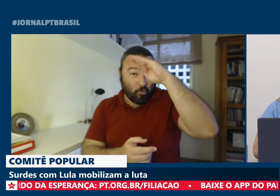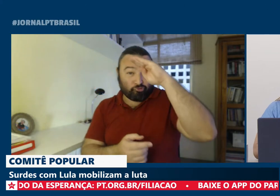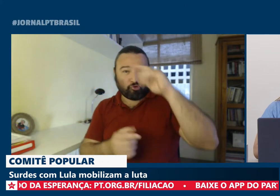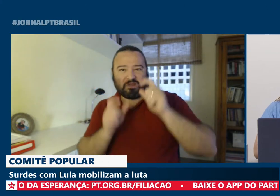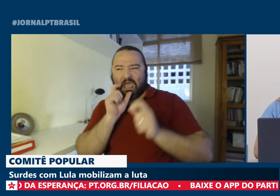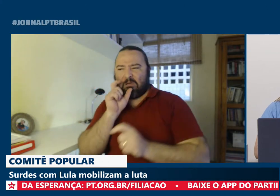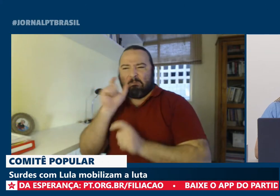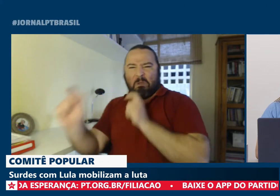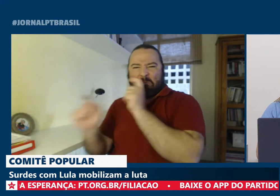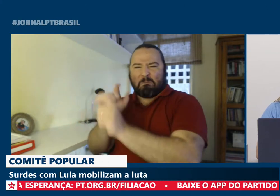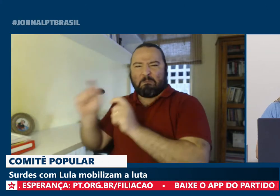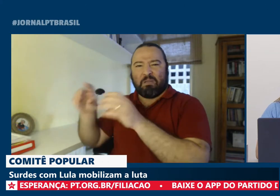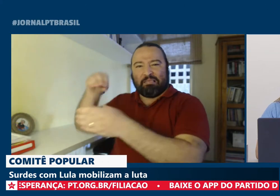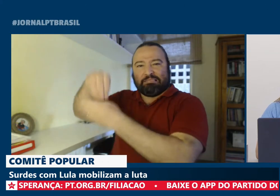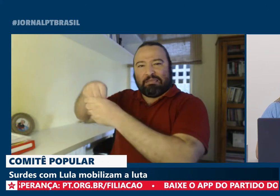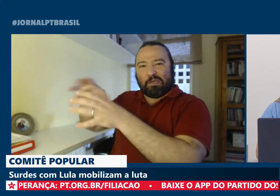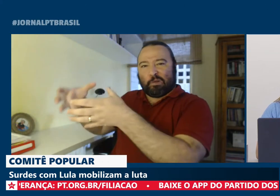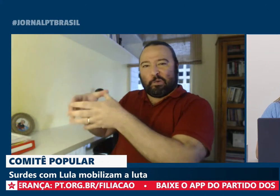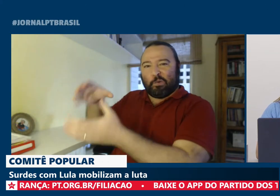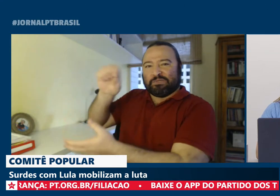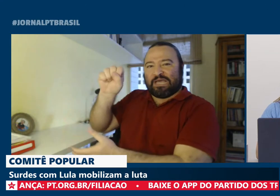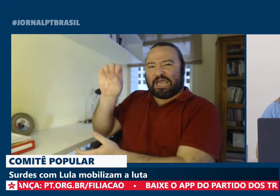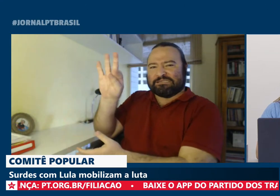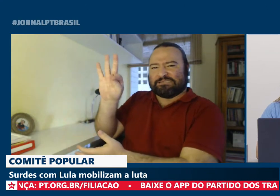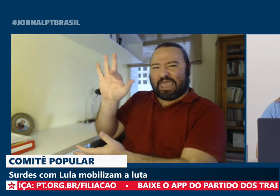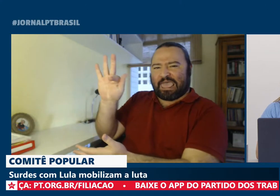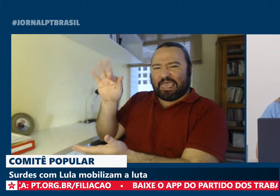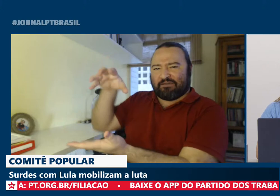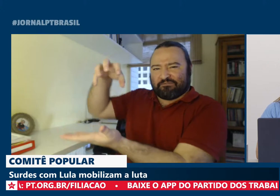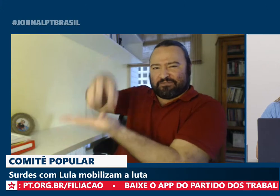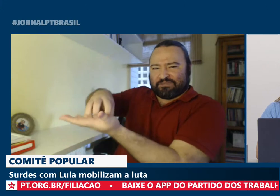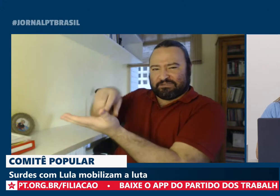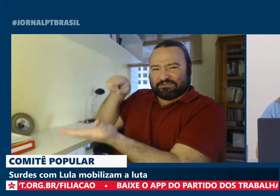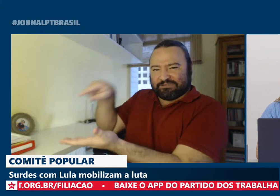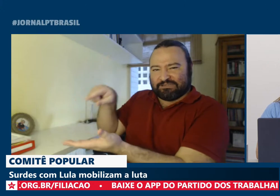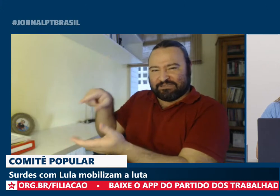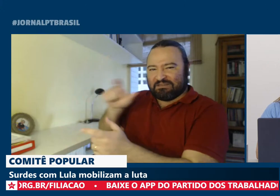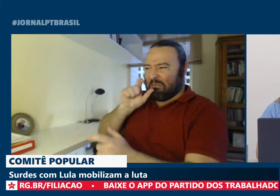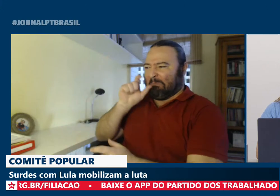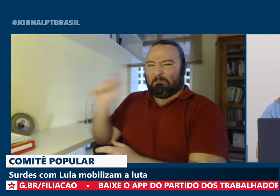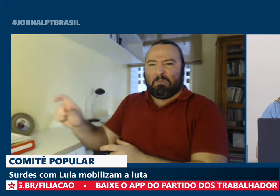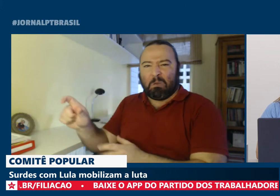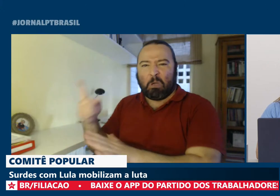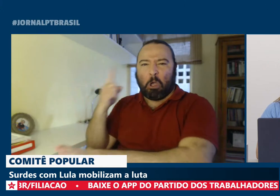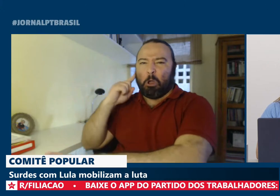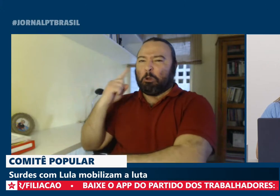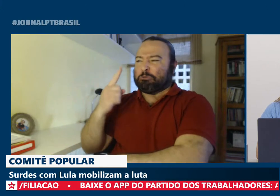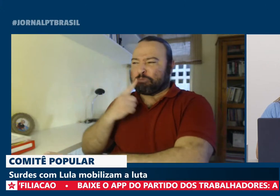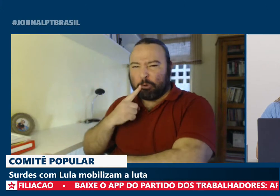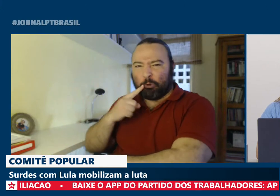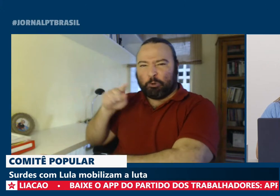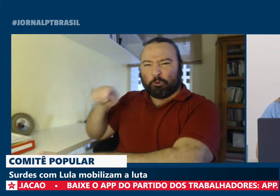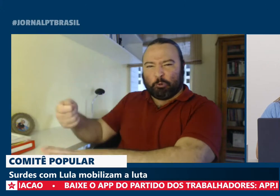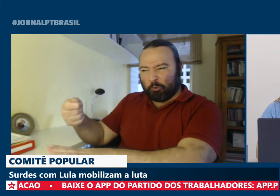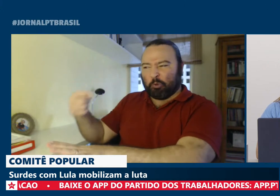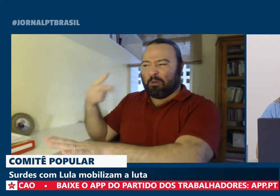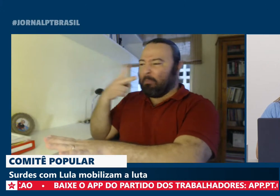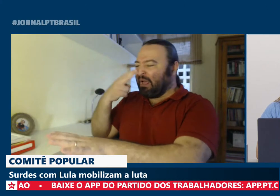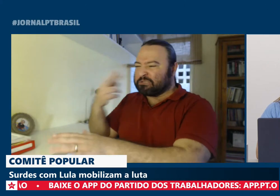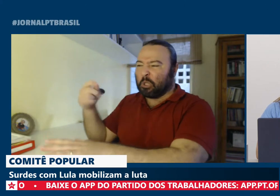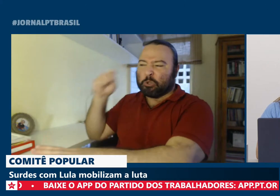Por exemplo, algo que aconteceu há pouco tempo: o Bolsonaro estava